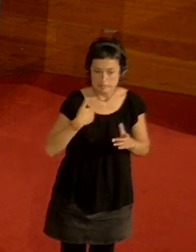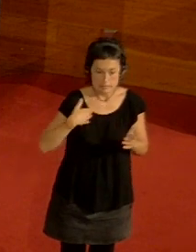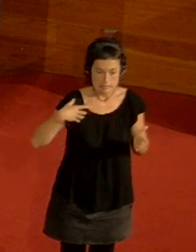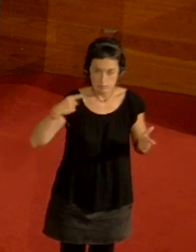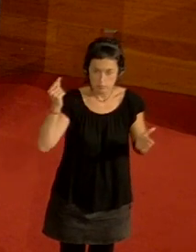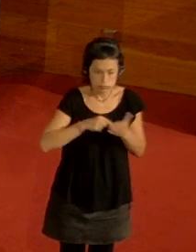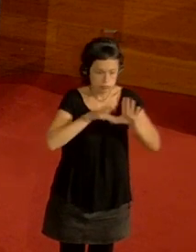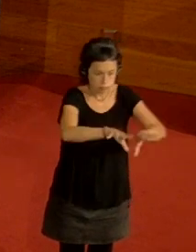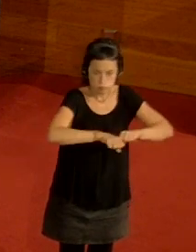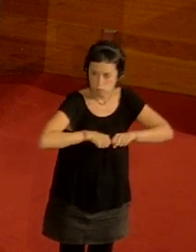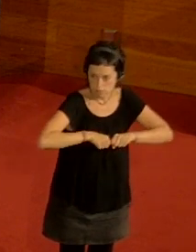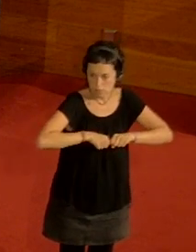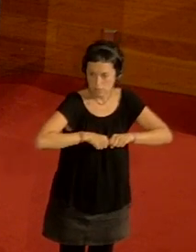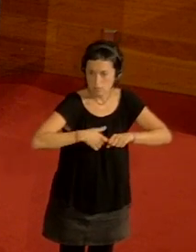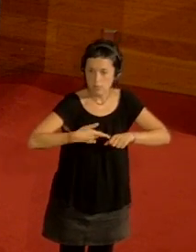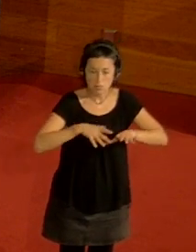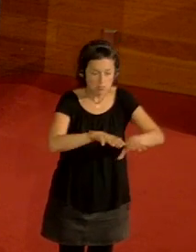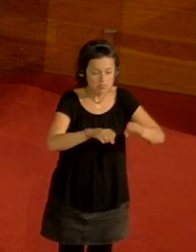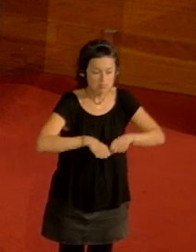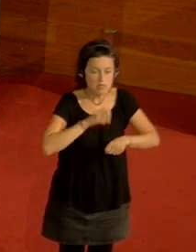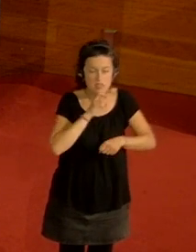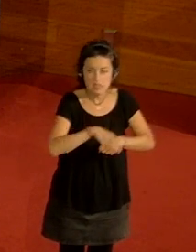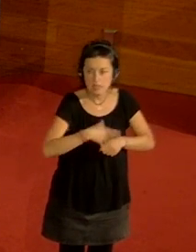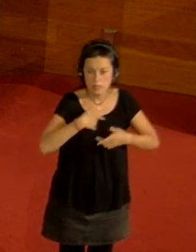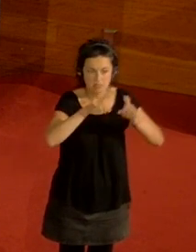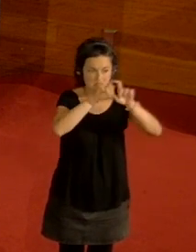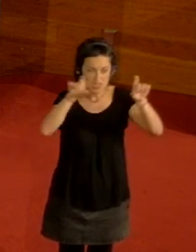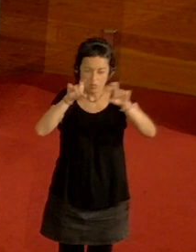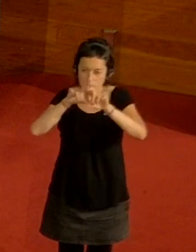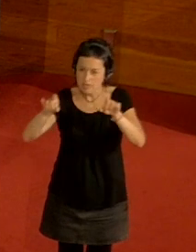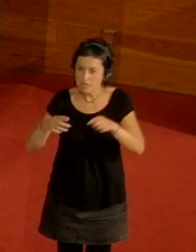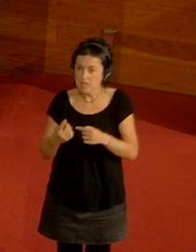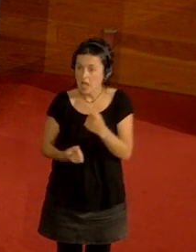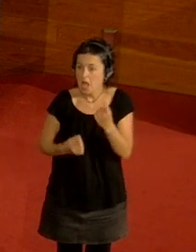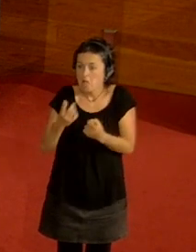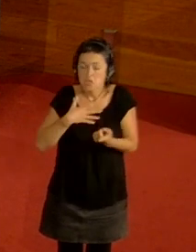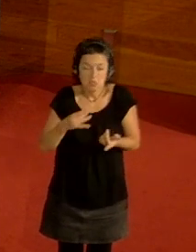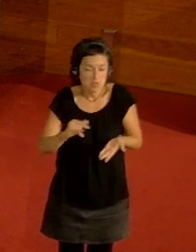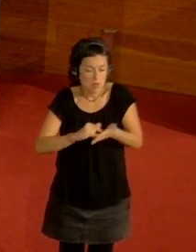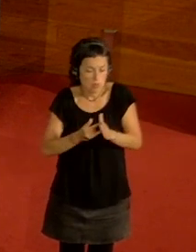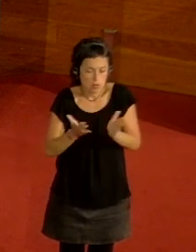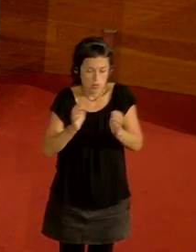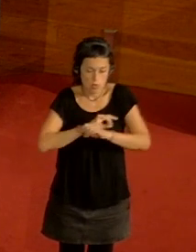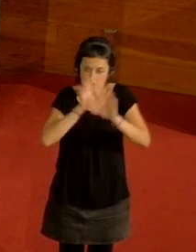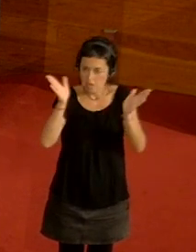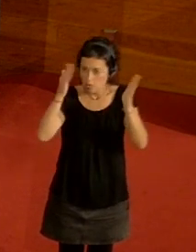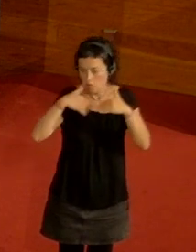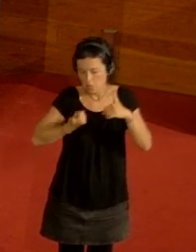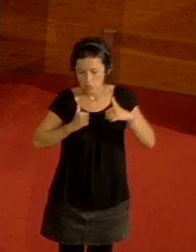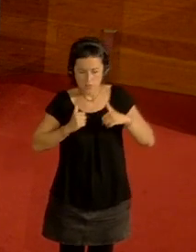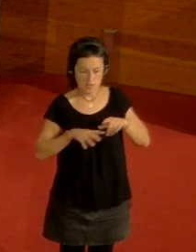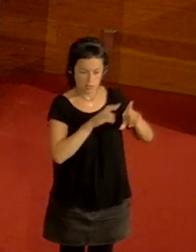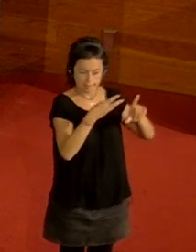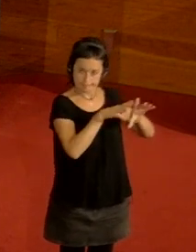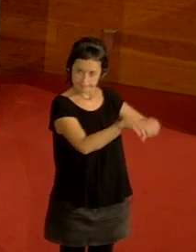apropiadas compradas por por empresas eh A veces incluso sin tener proyectos claros no pero se las apropian y ahí hay